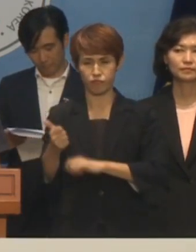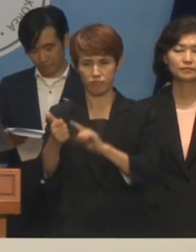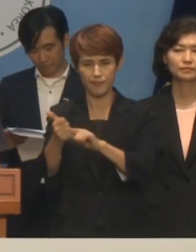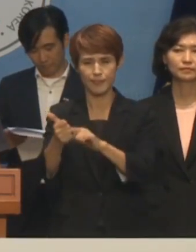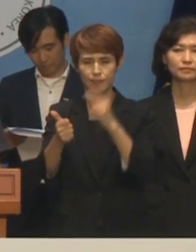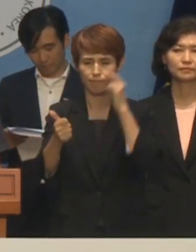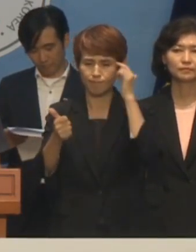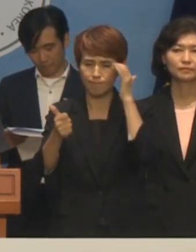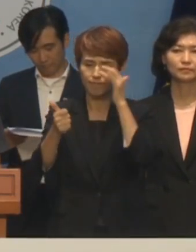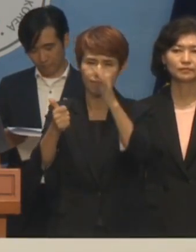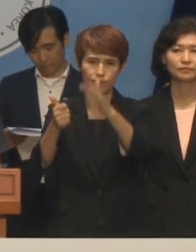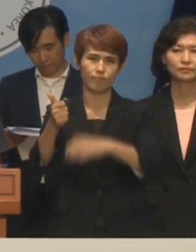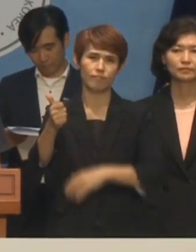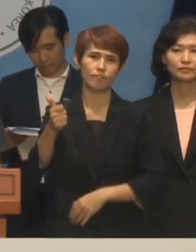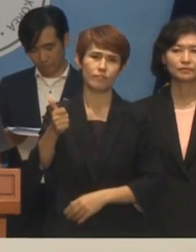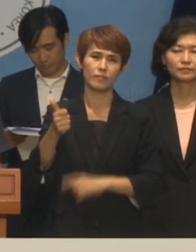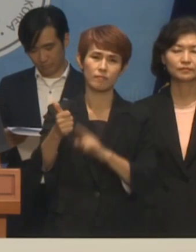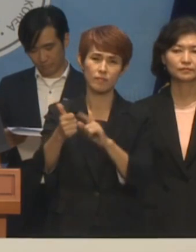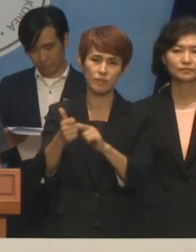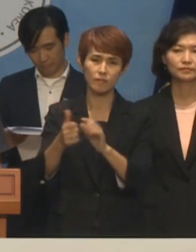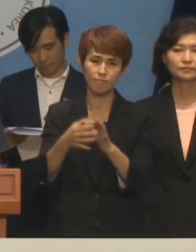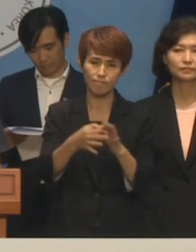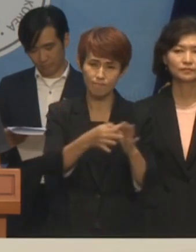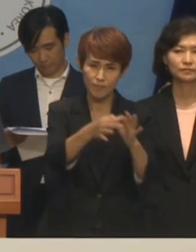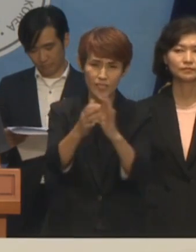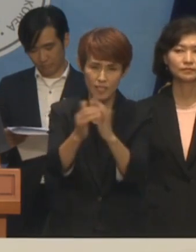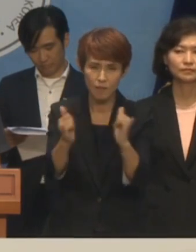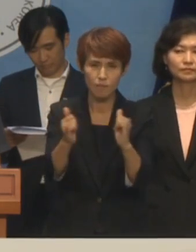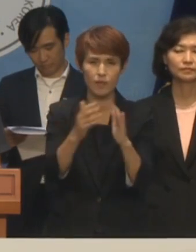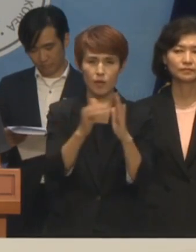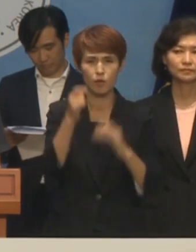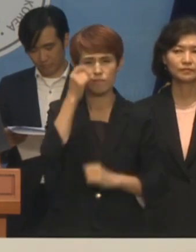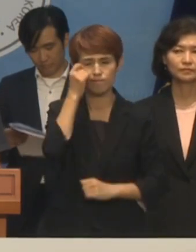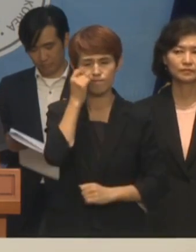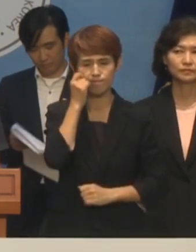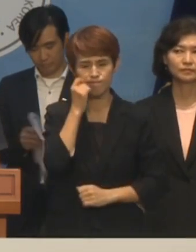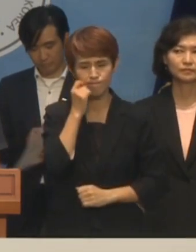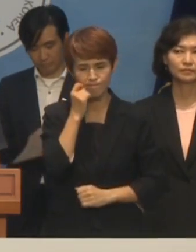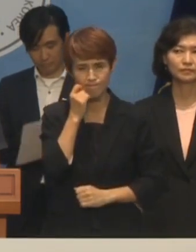기억합니다. 그의 전우분들과 유가족분들의 슬픔에 함께합니다.